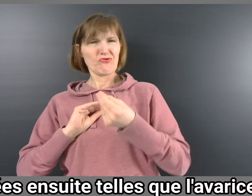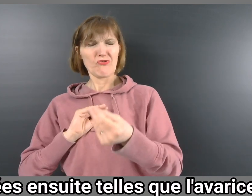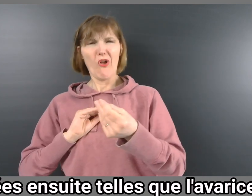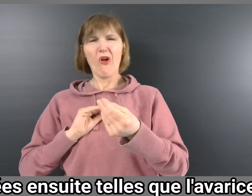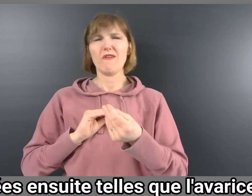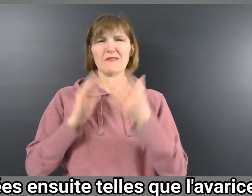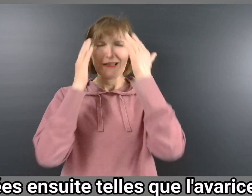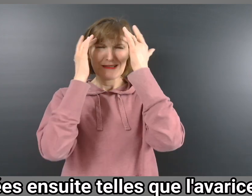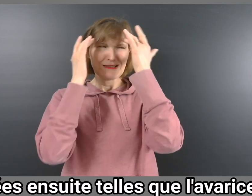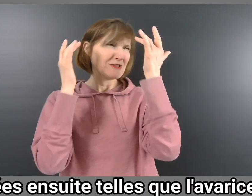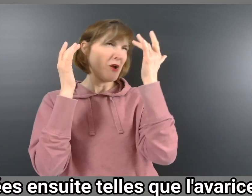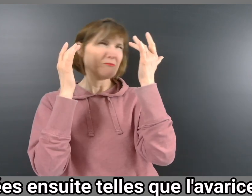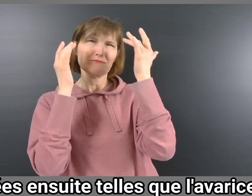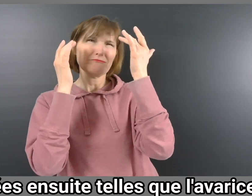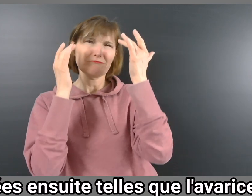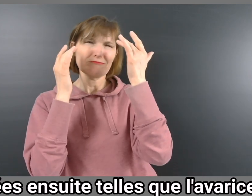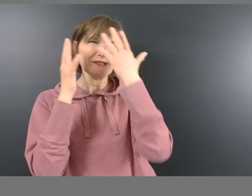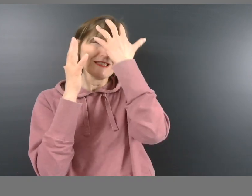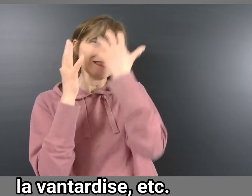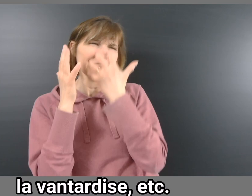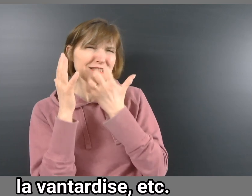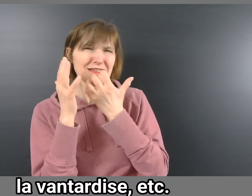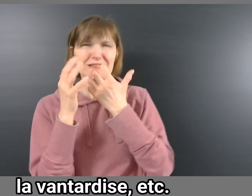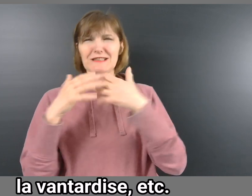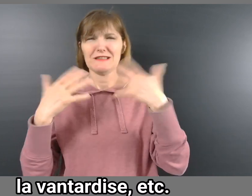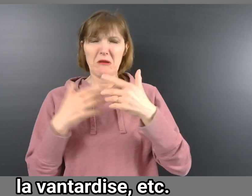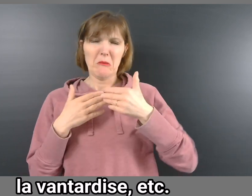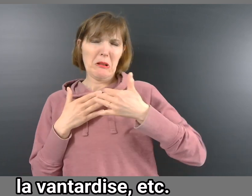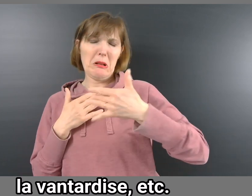ensuite, telles que l'avarice, la vantardise, etc.